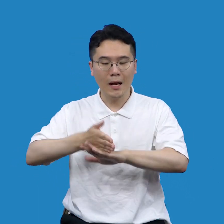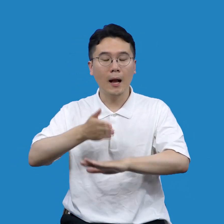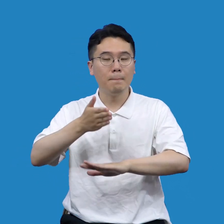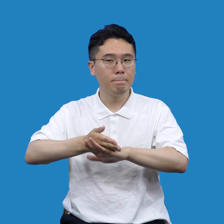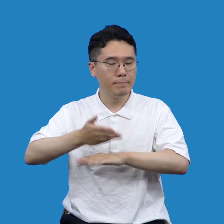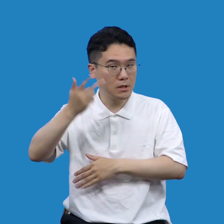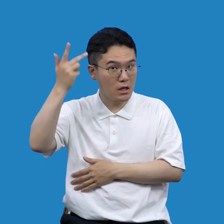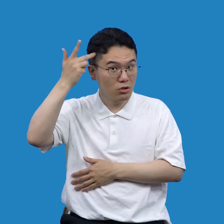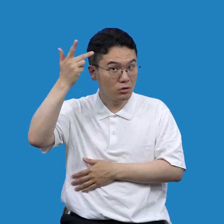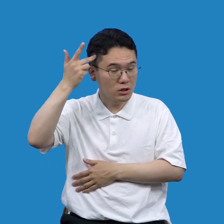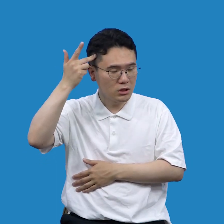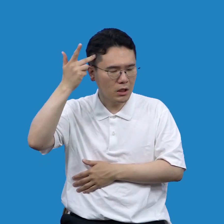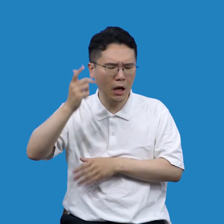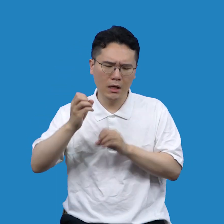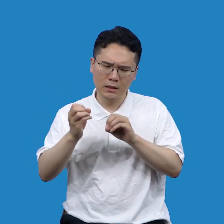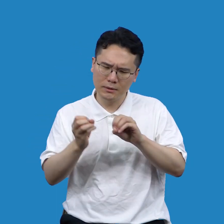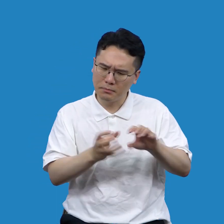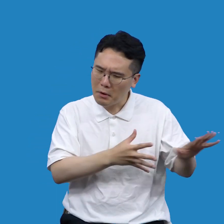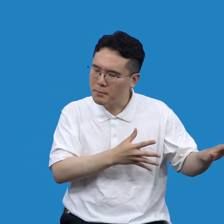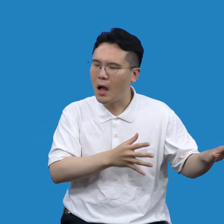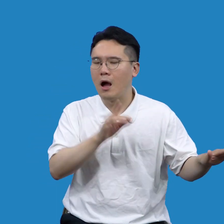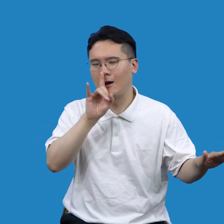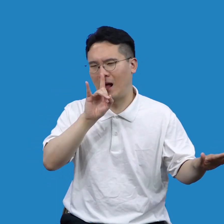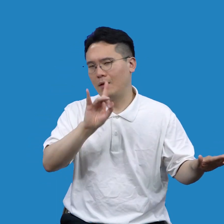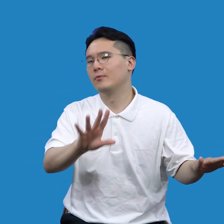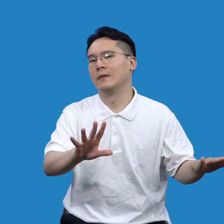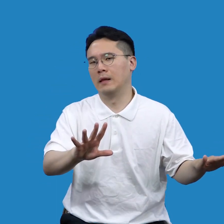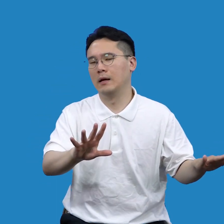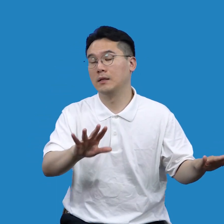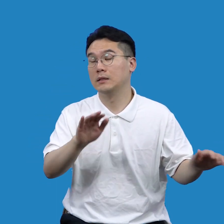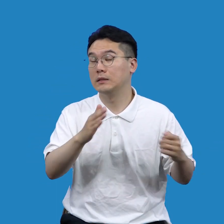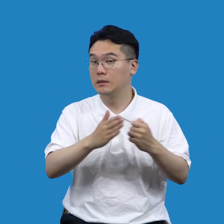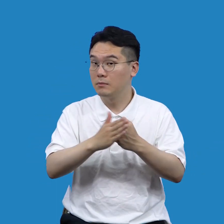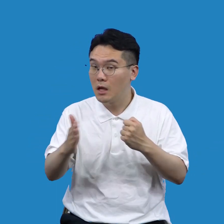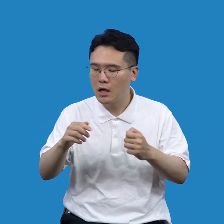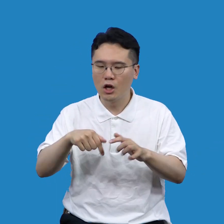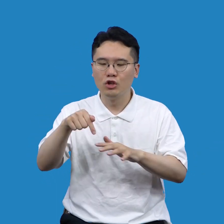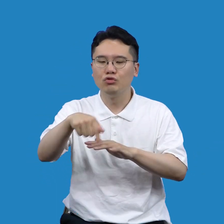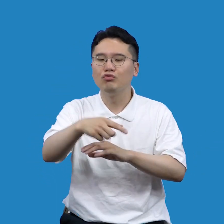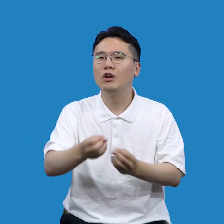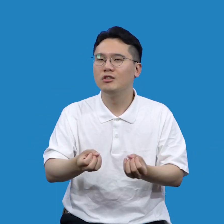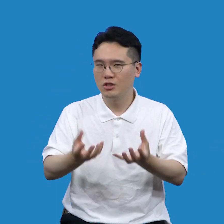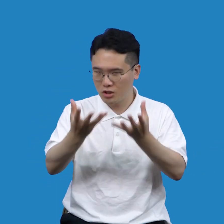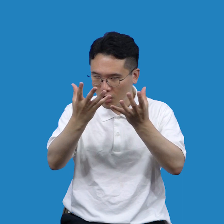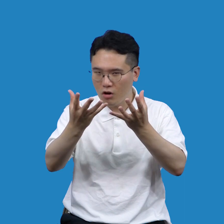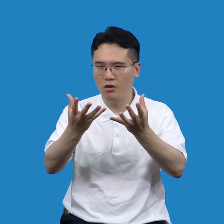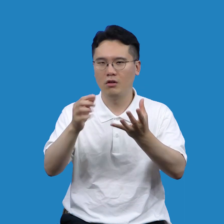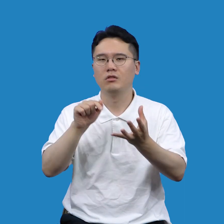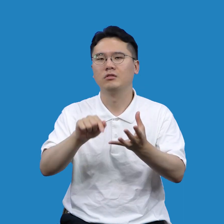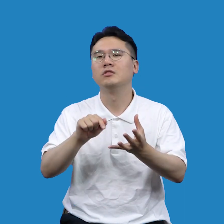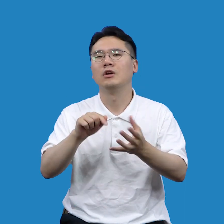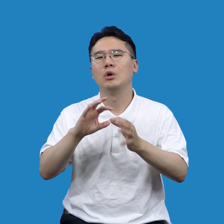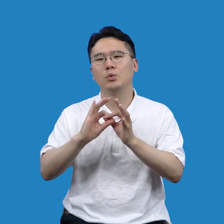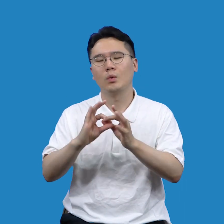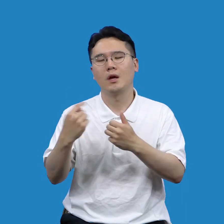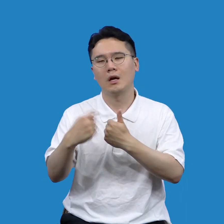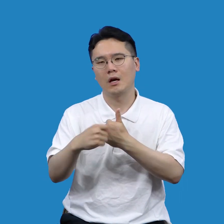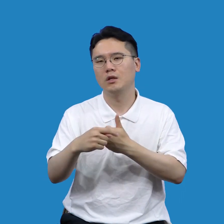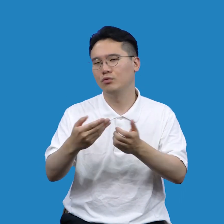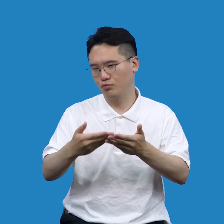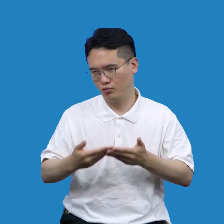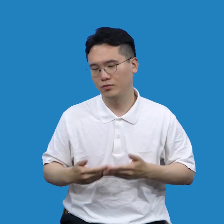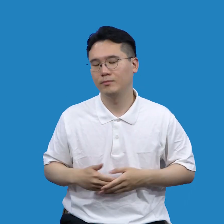잃지 않고 살아가도록 하나님이 만드신 장치가 유월절의 레슨인 것입니다. 자,